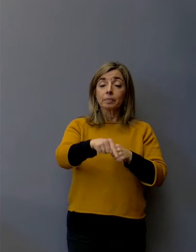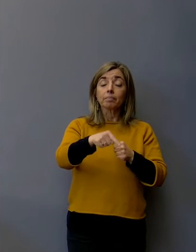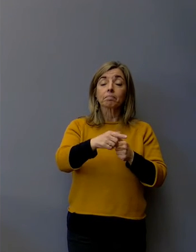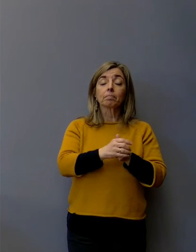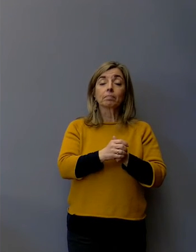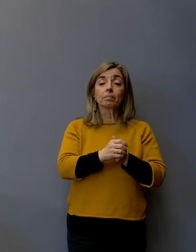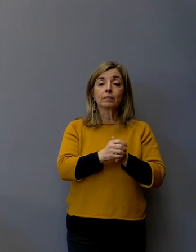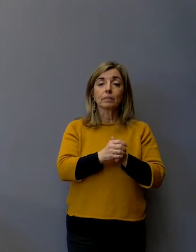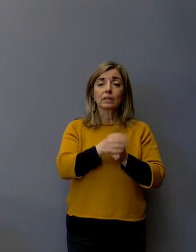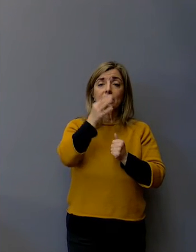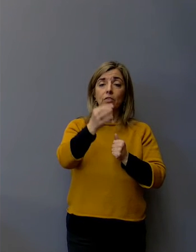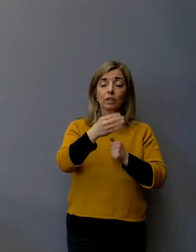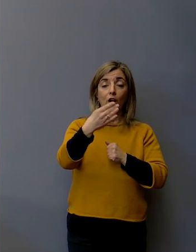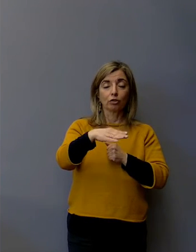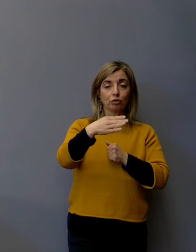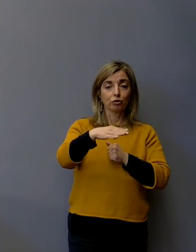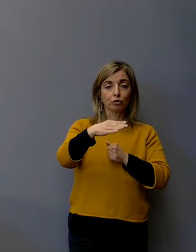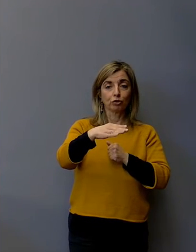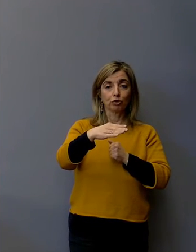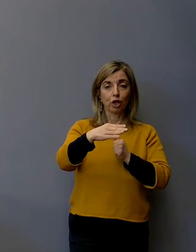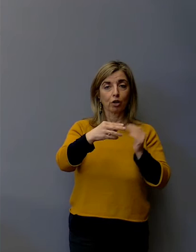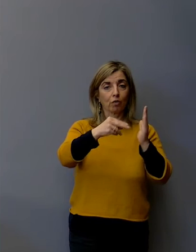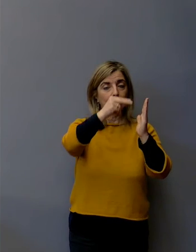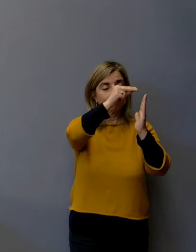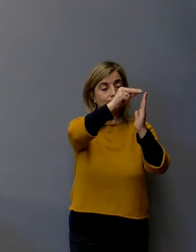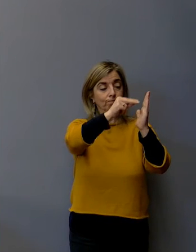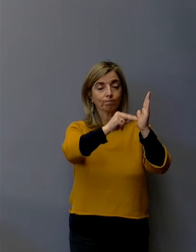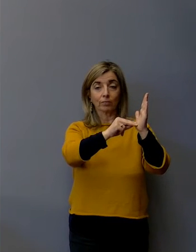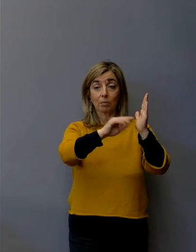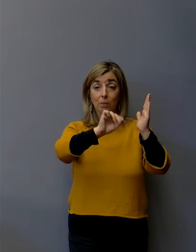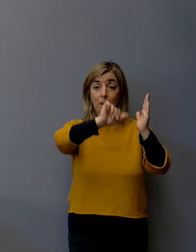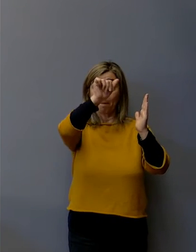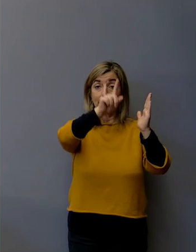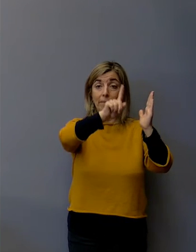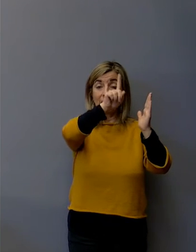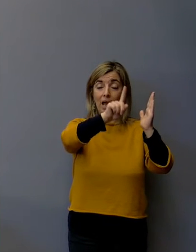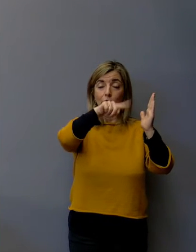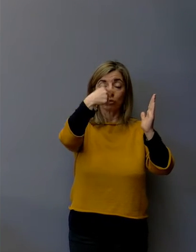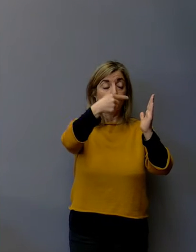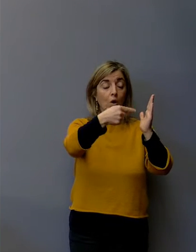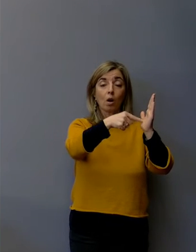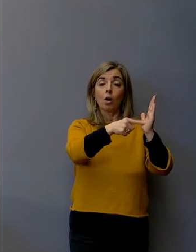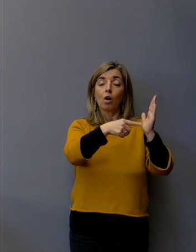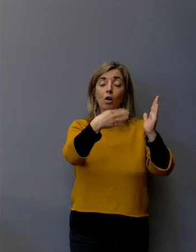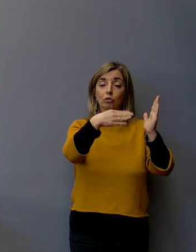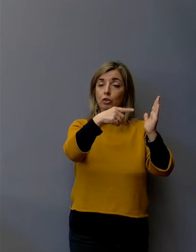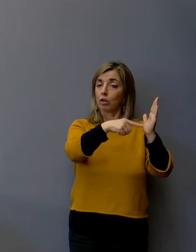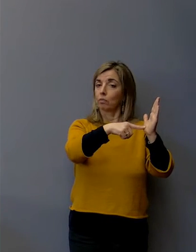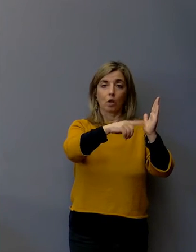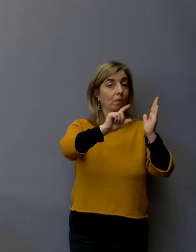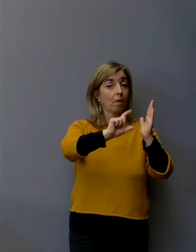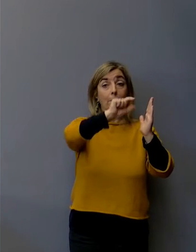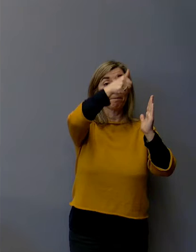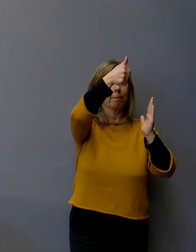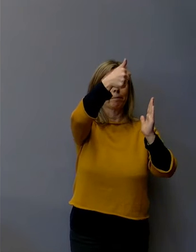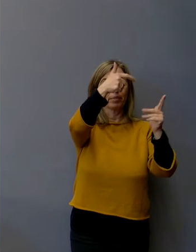città dopo milano ma la prima città d'italia perché noi abbiamo qualcosa in più abbiamo più potenzialità più creatività